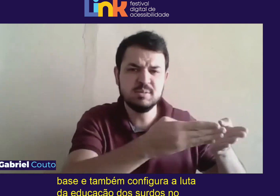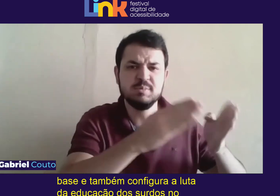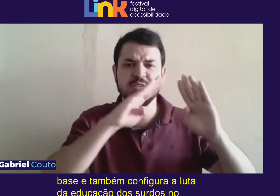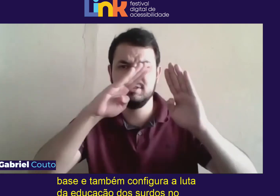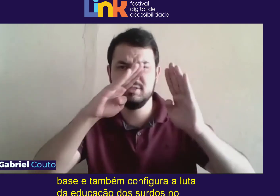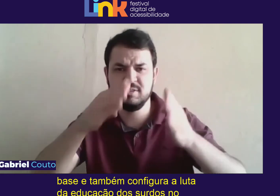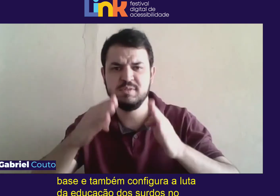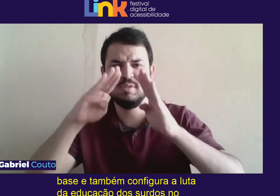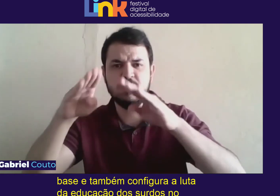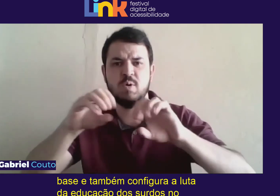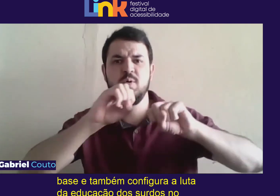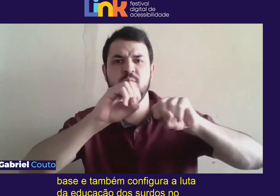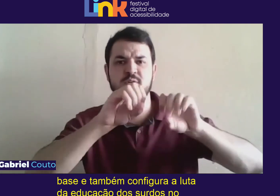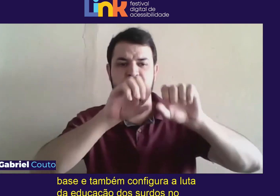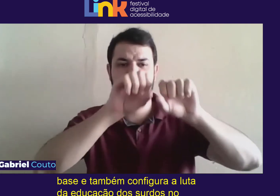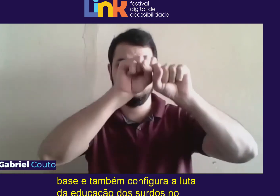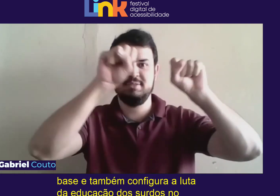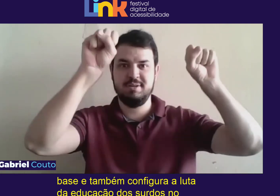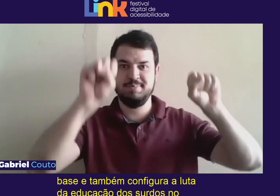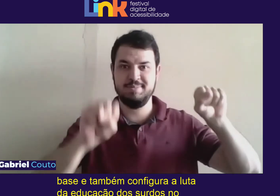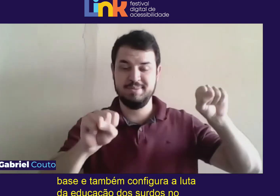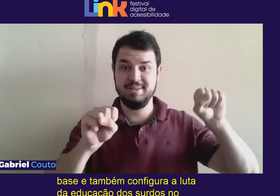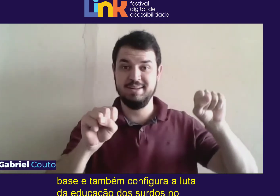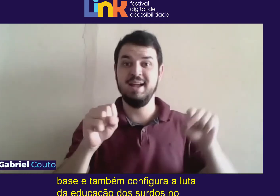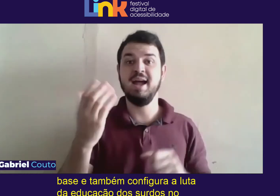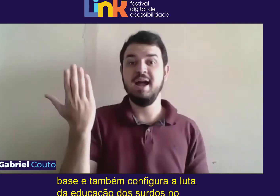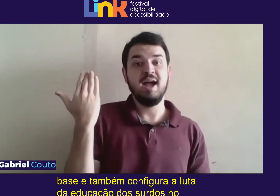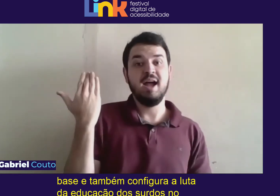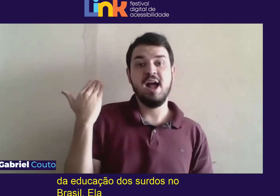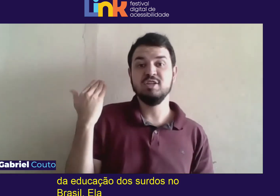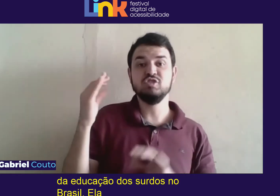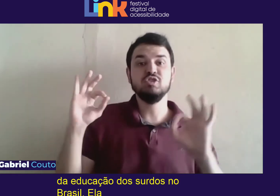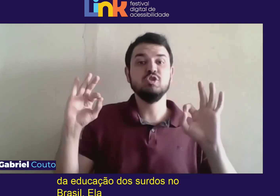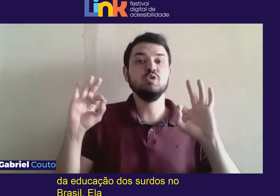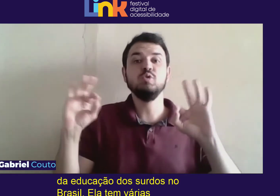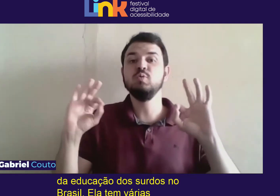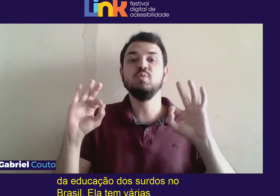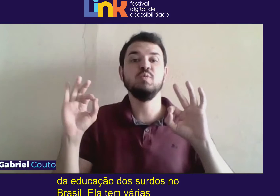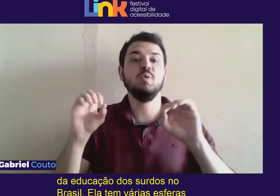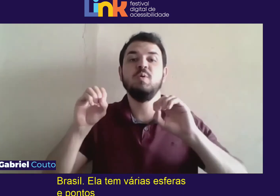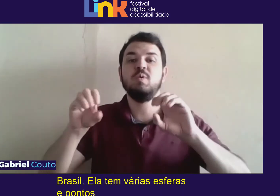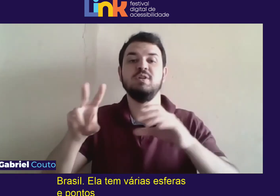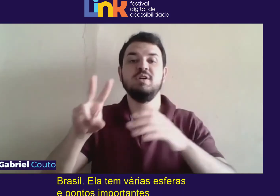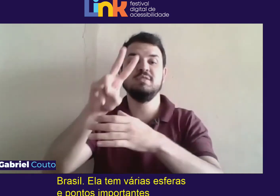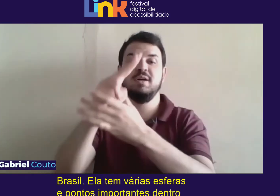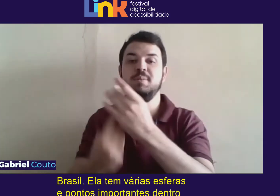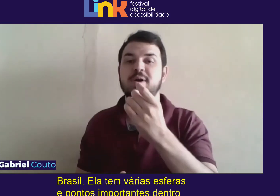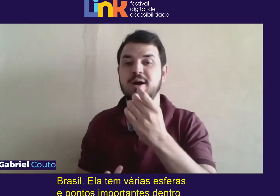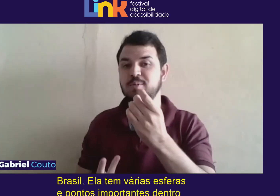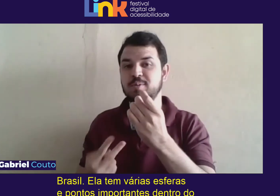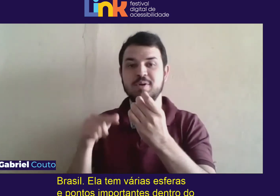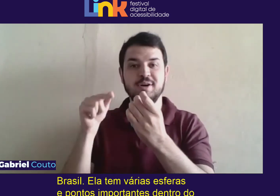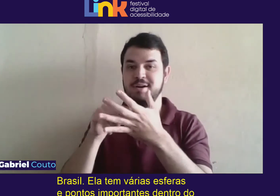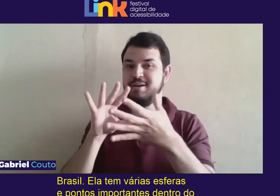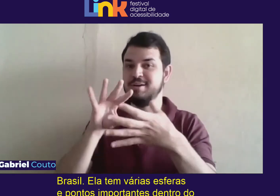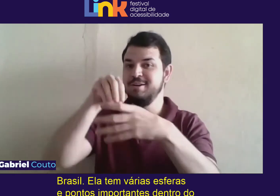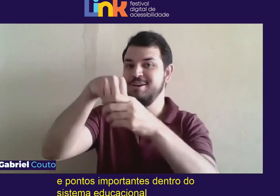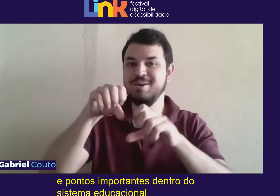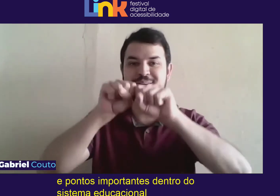várias esferas, vários pontos importantes dentro do sistema educacional que antes nós não possuíamos, inclusive a